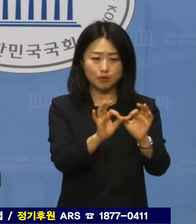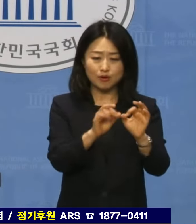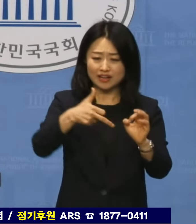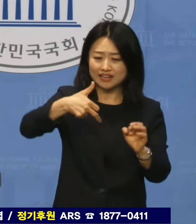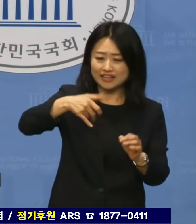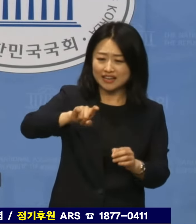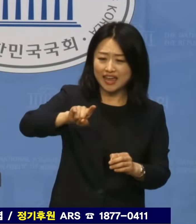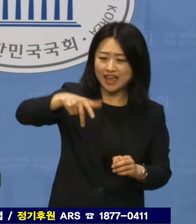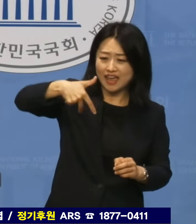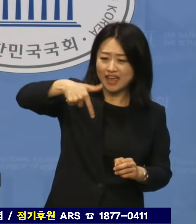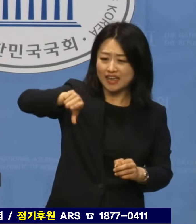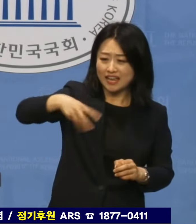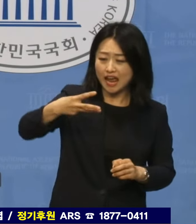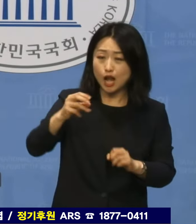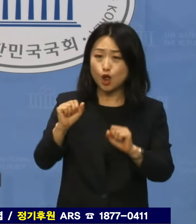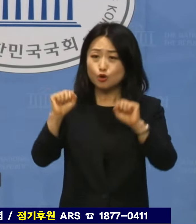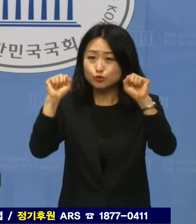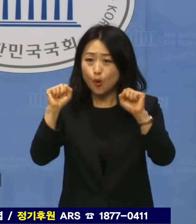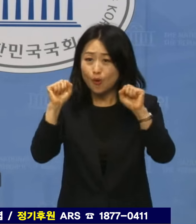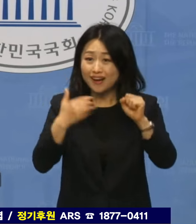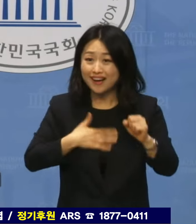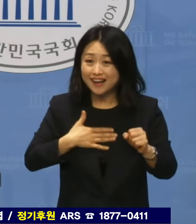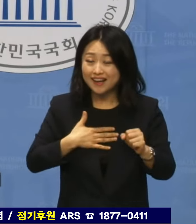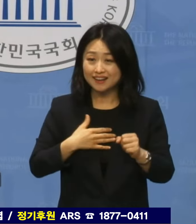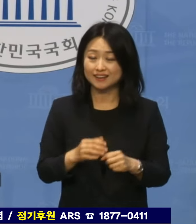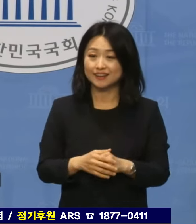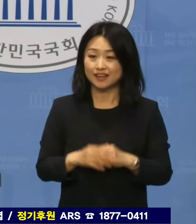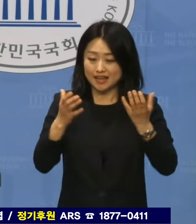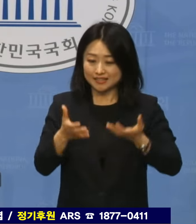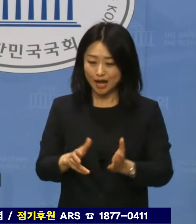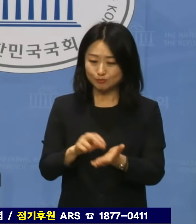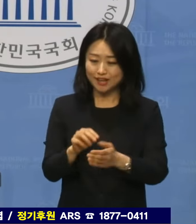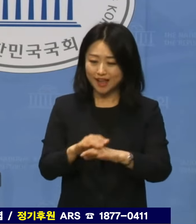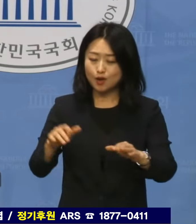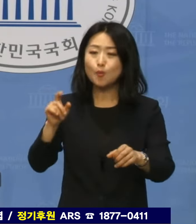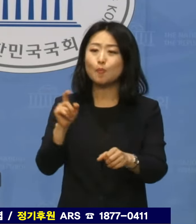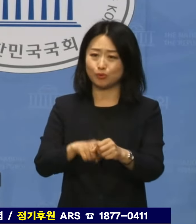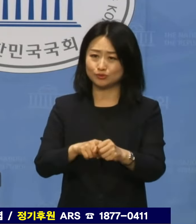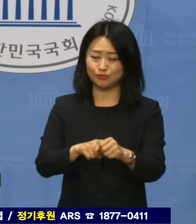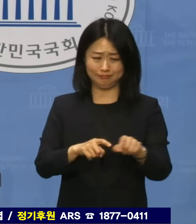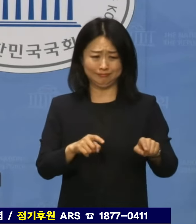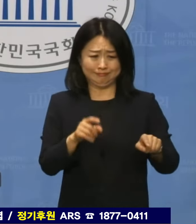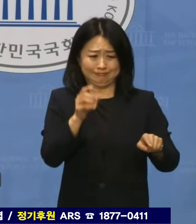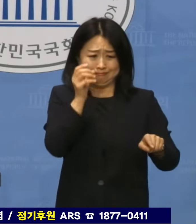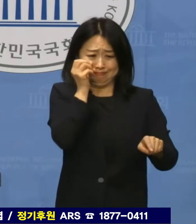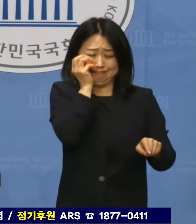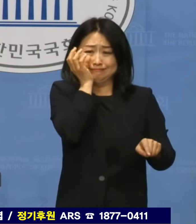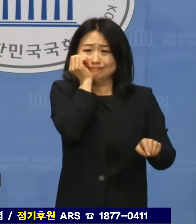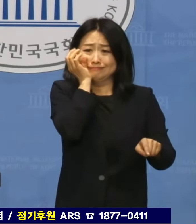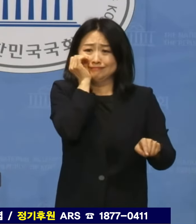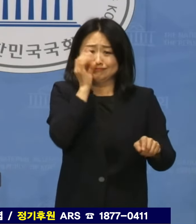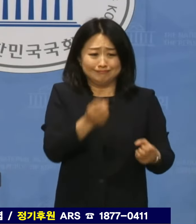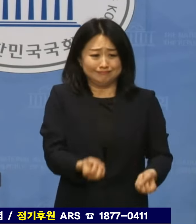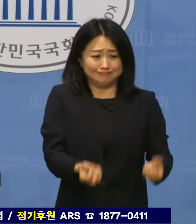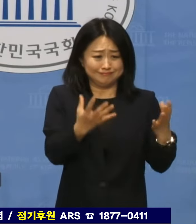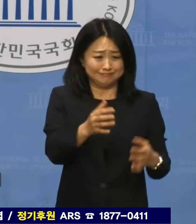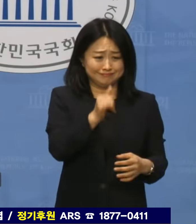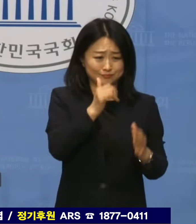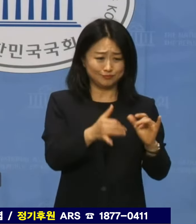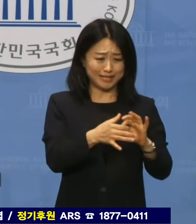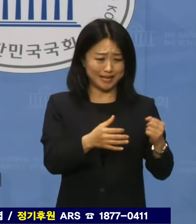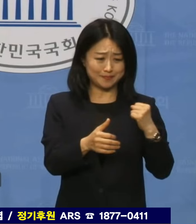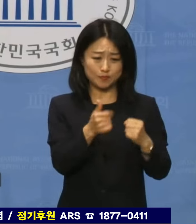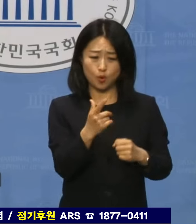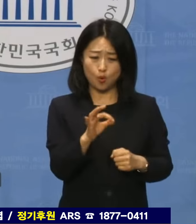민간 차원에서 저출생을 극복하려는 의도라고 설명했다고 합니다. 정말 기상천외합니다. 국민의힘